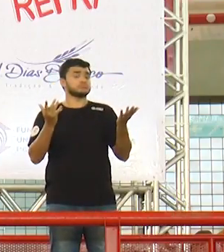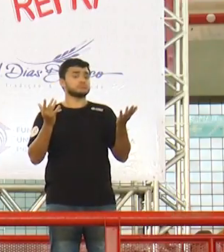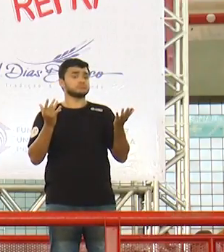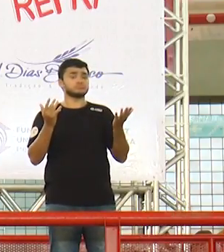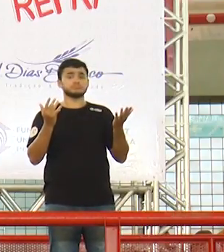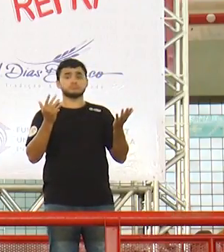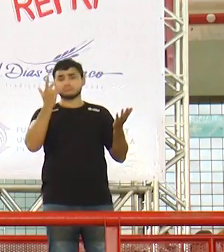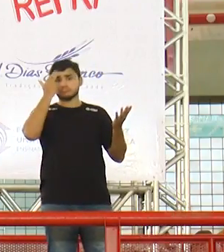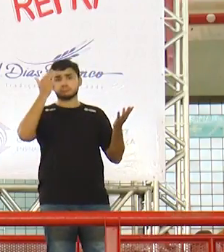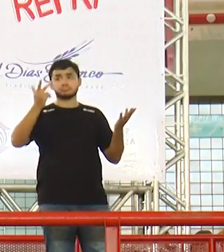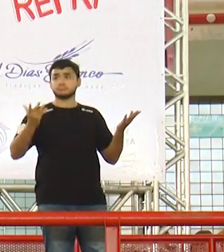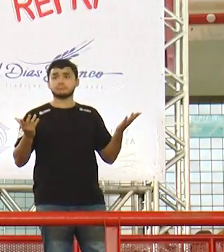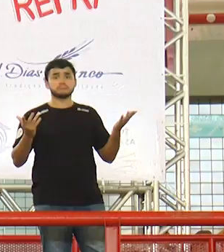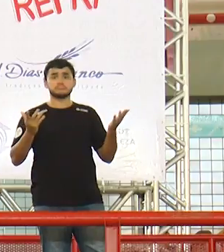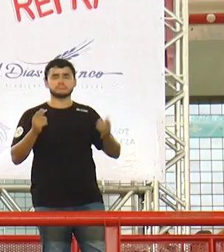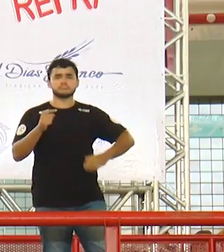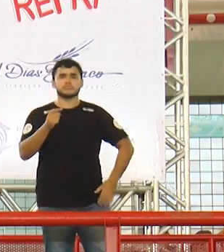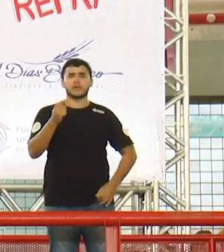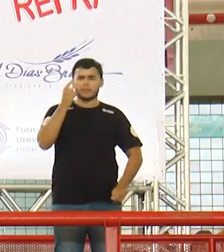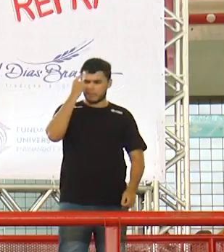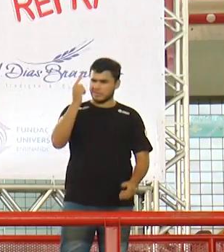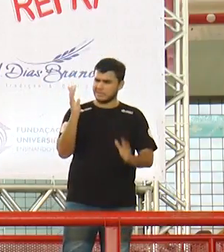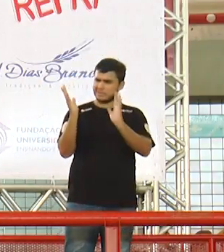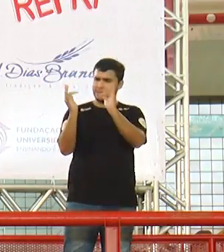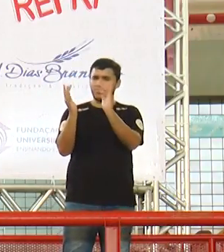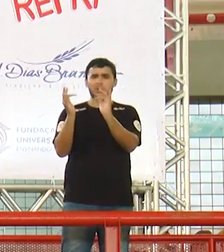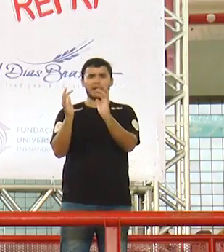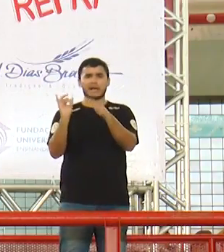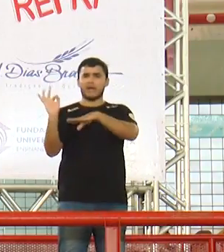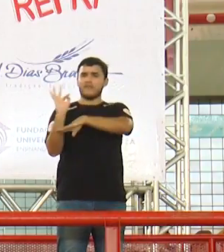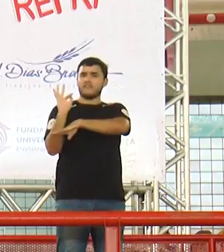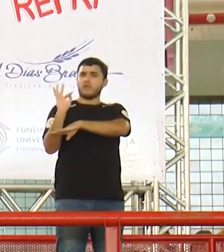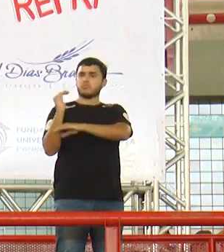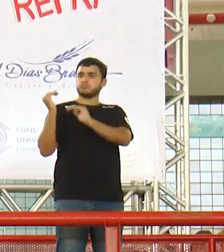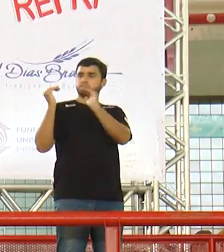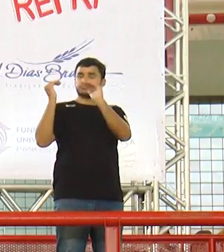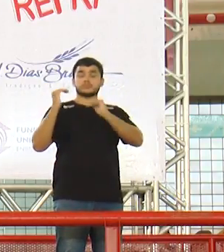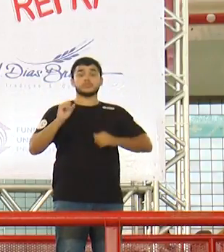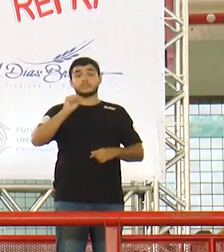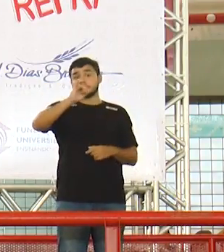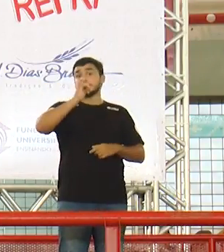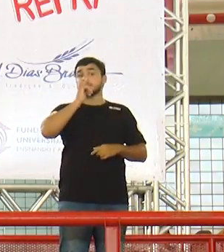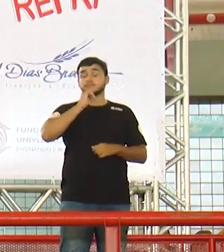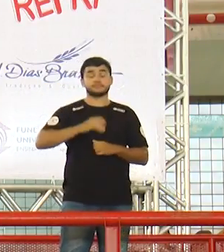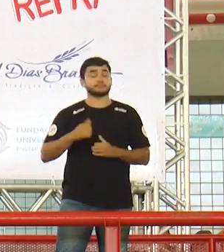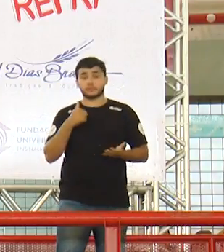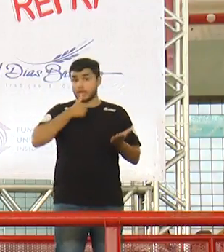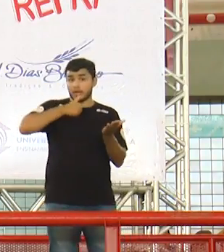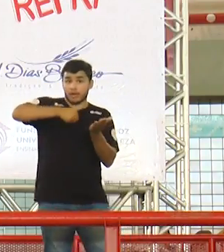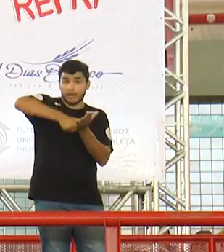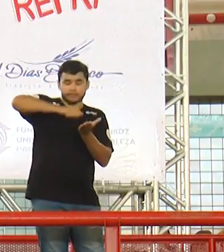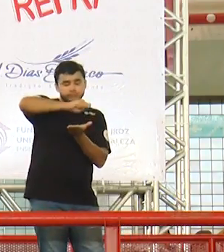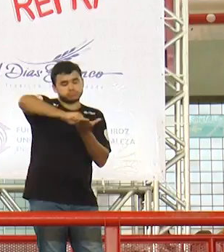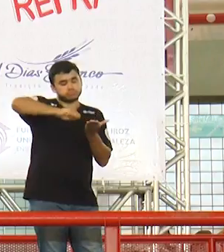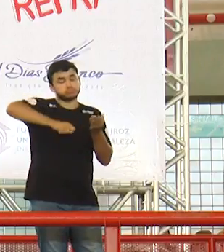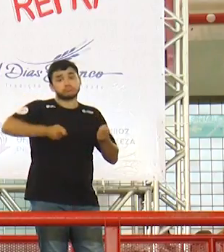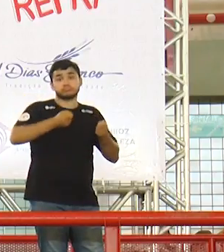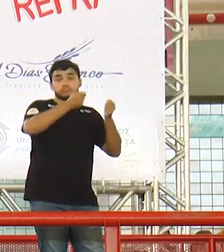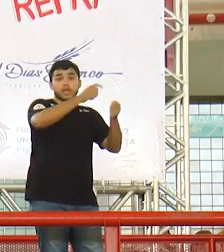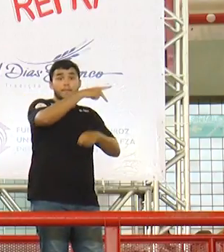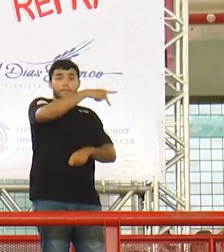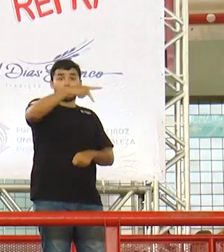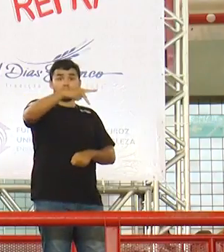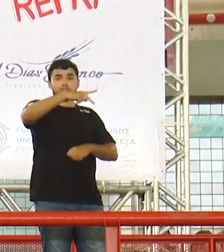Veja, você não vai falar assim. Você não vai também escrever uma carta ao presidente da república, botando